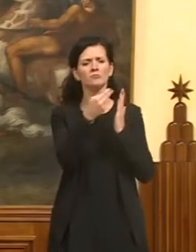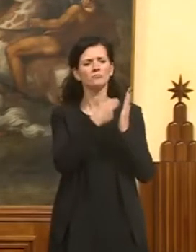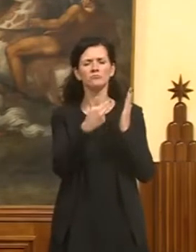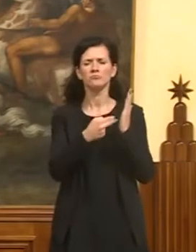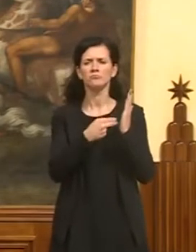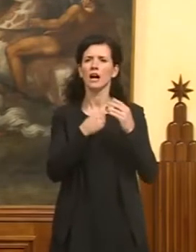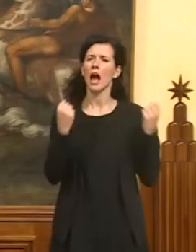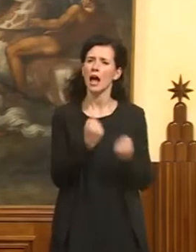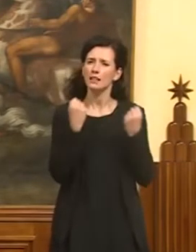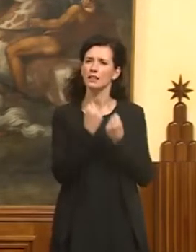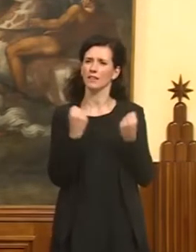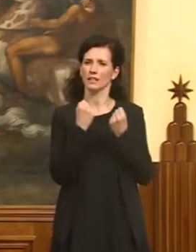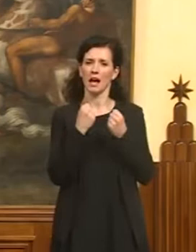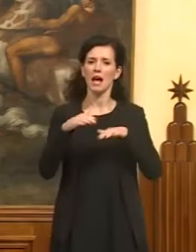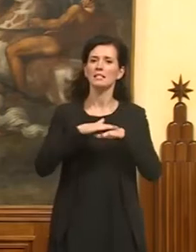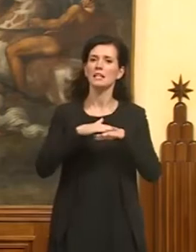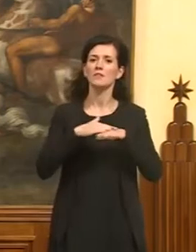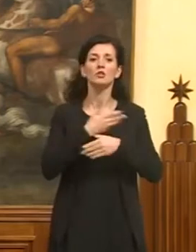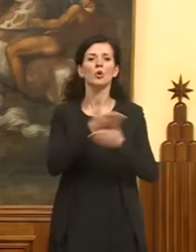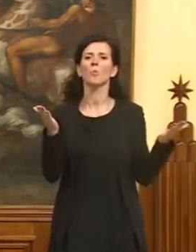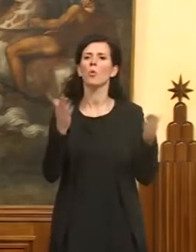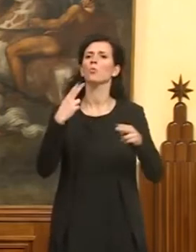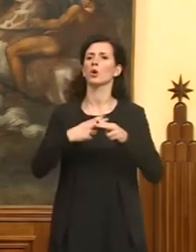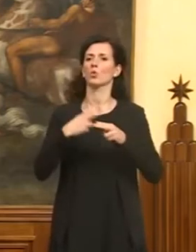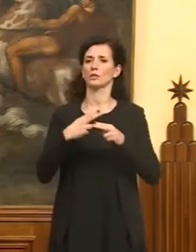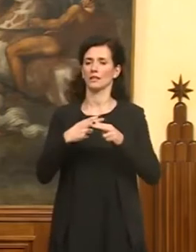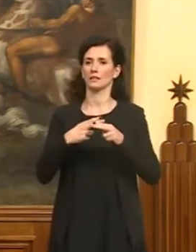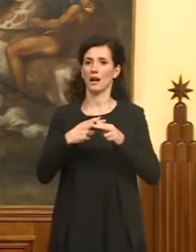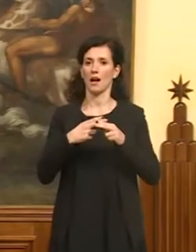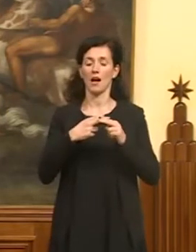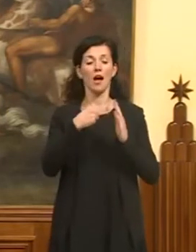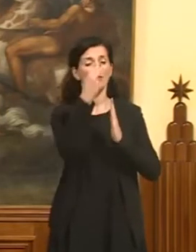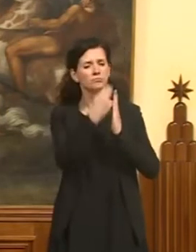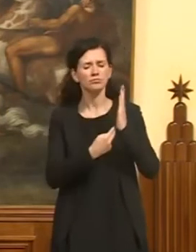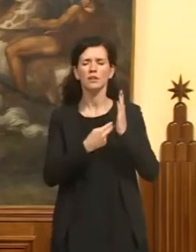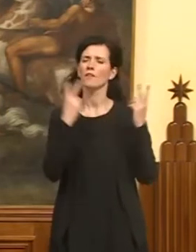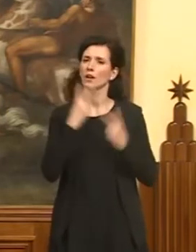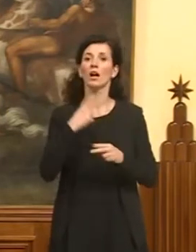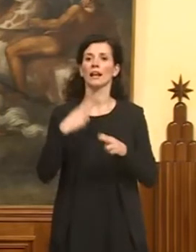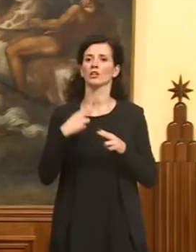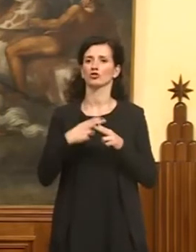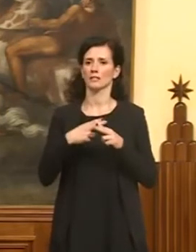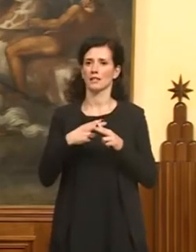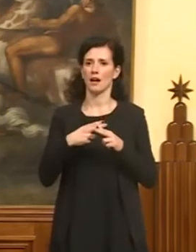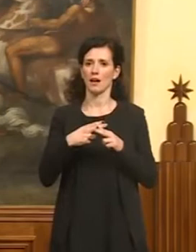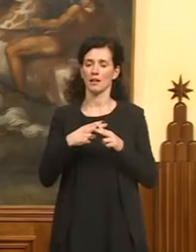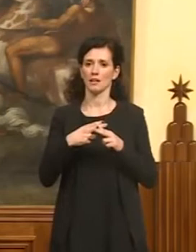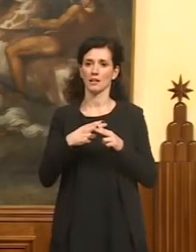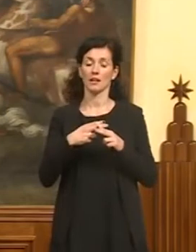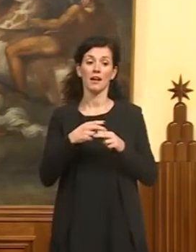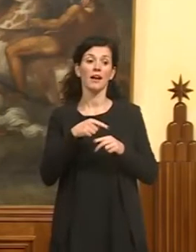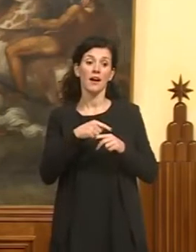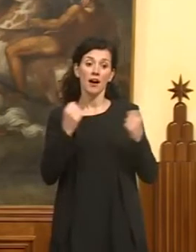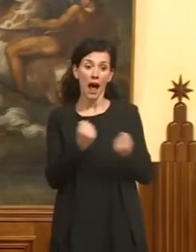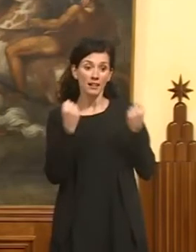delle attività dei servizi di pubblica utilità, quelli che sono più necessari per il funzionamento